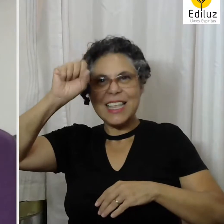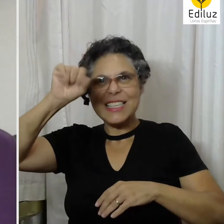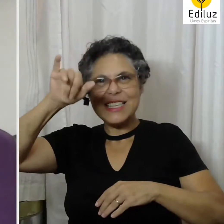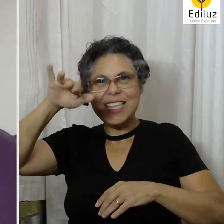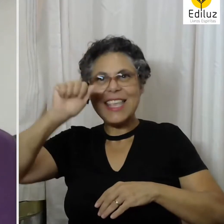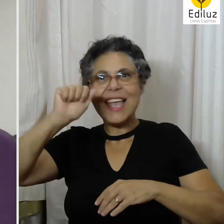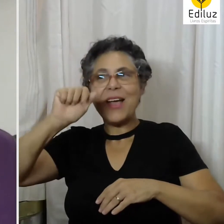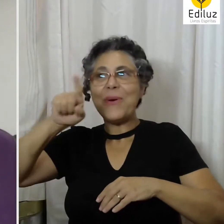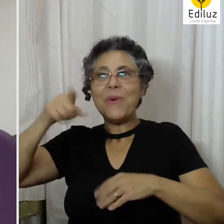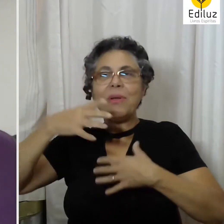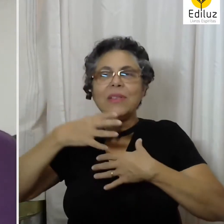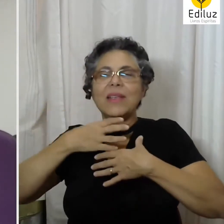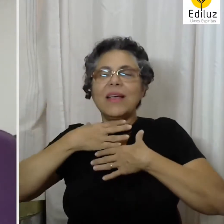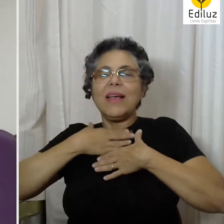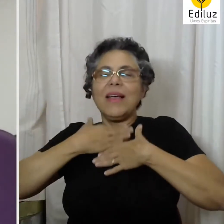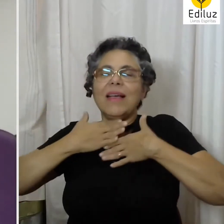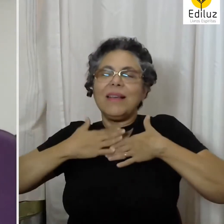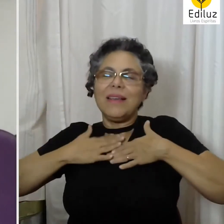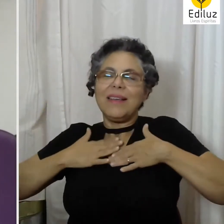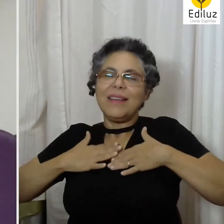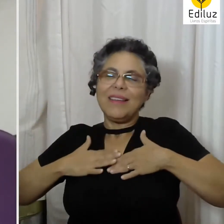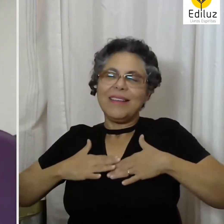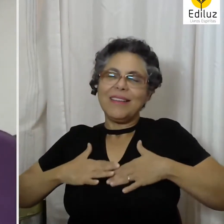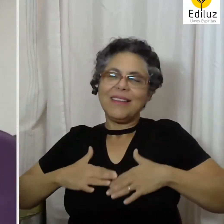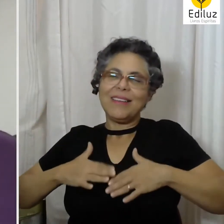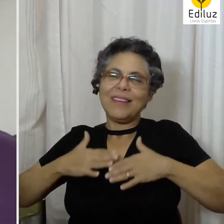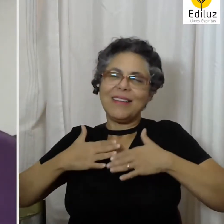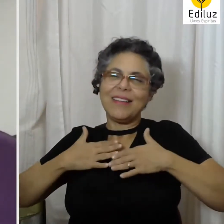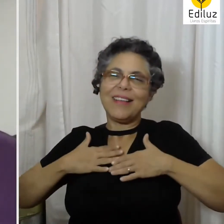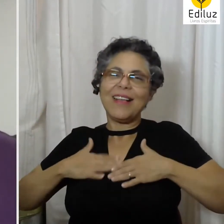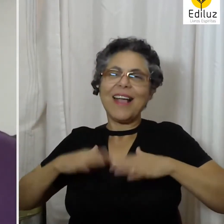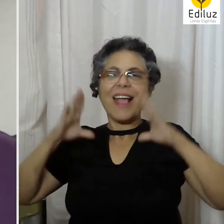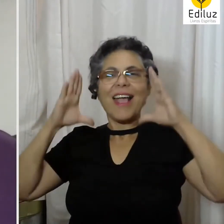outro à serenidade.